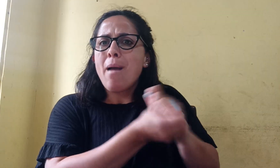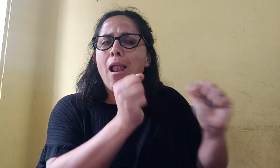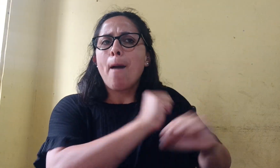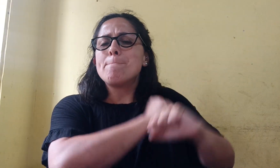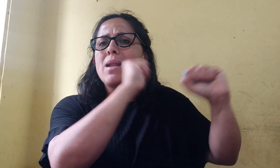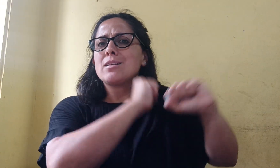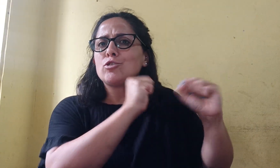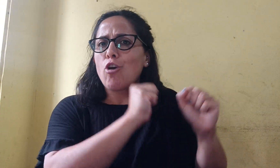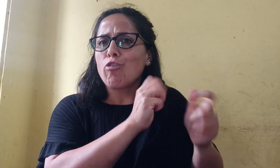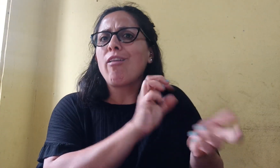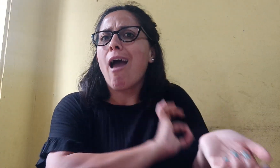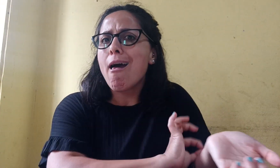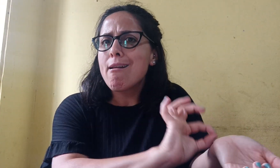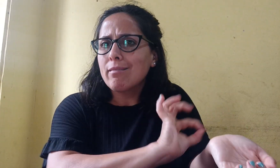ejemplo, ¿sí? Que son todas funciones